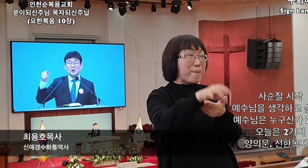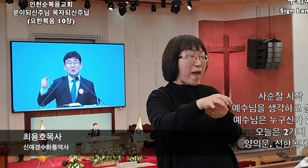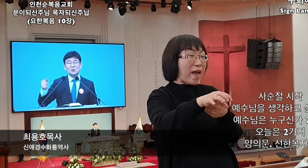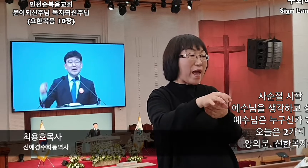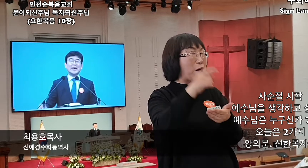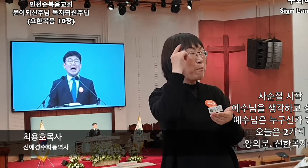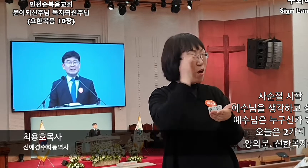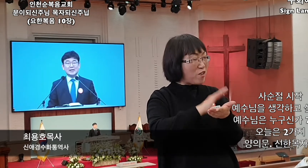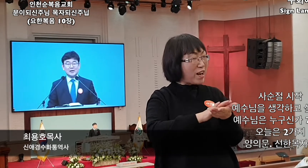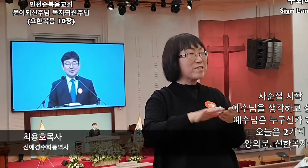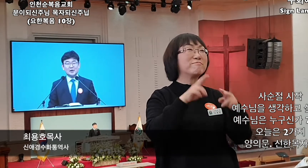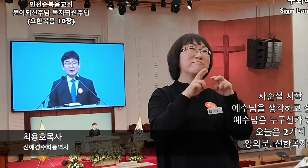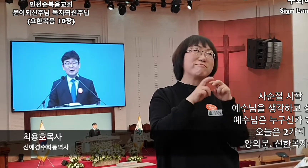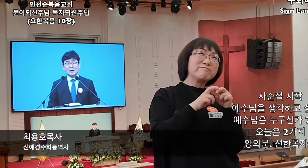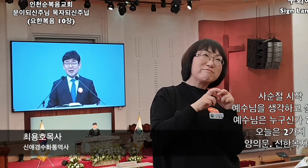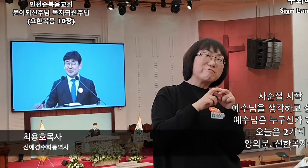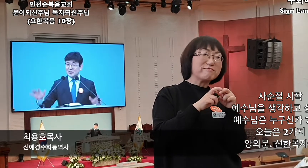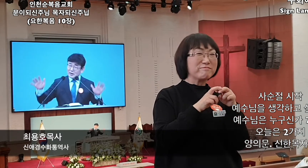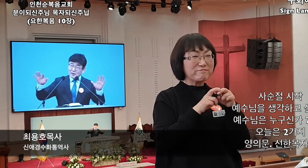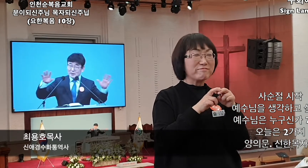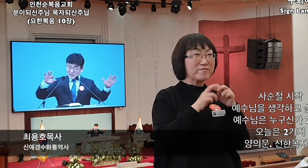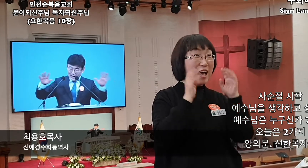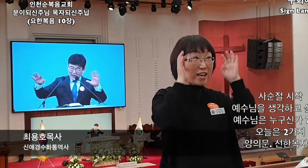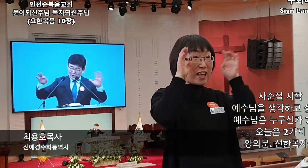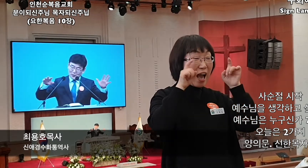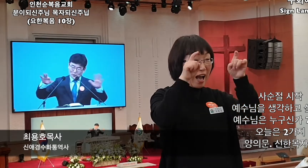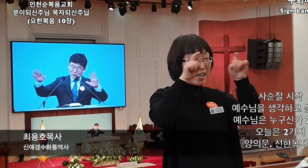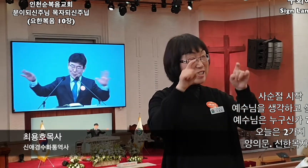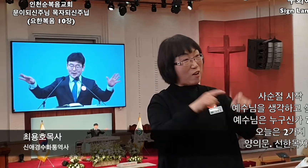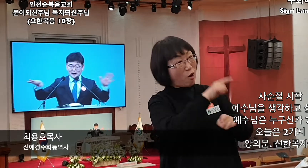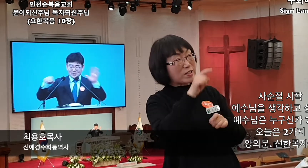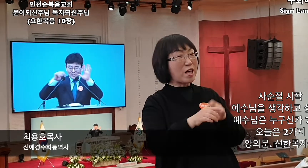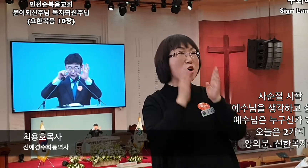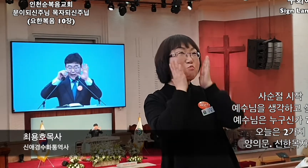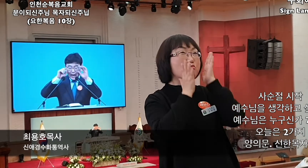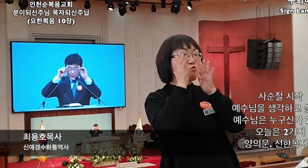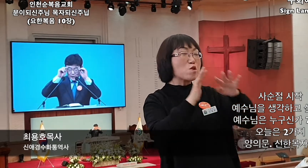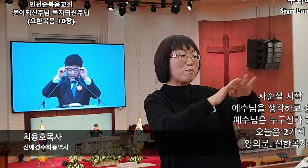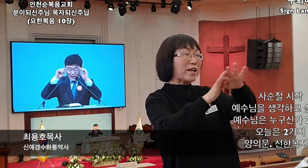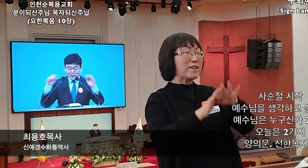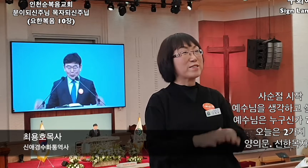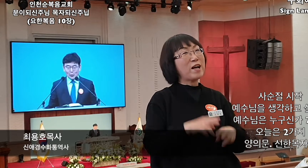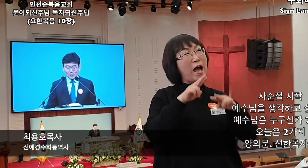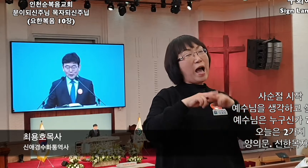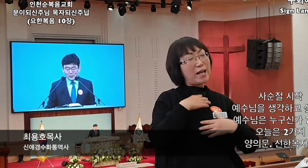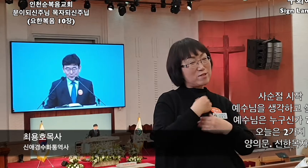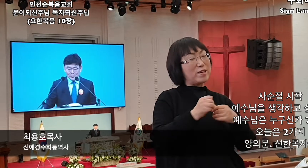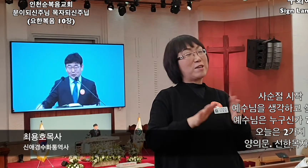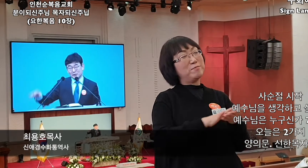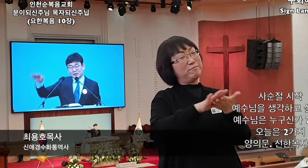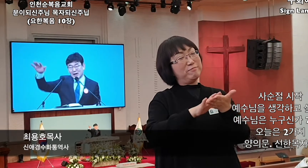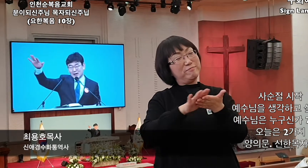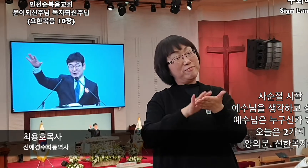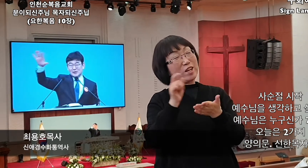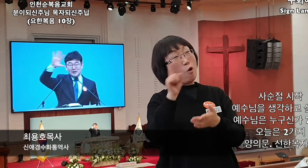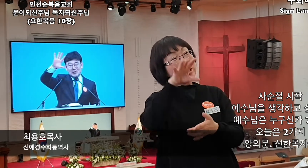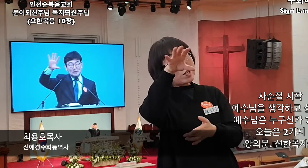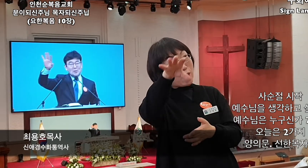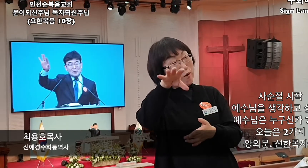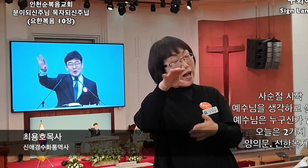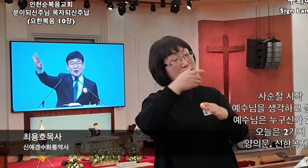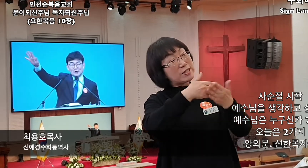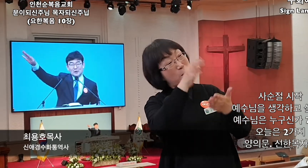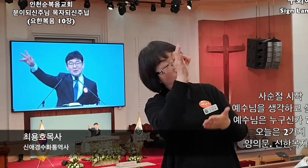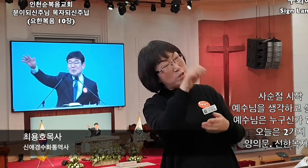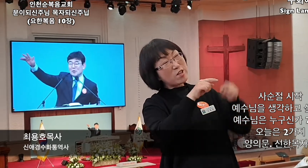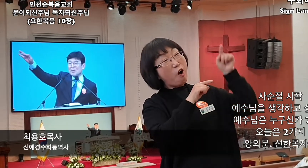아주 평온하게 앉아 계셔요. 양떼들이 거기서 풀밭에서 안전하게 놀고 있고요. 어디선가 그 그림을